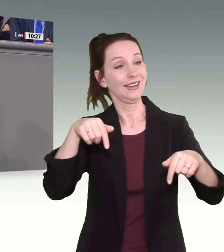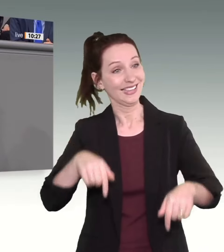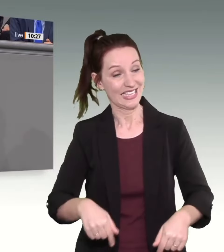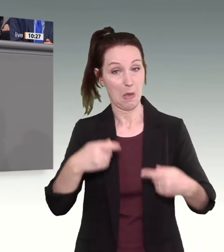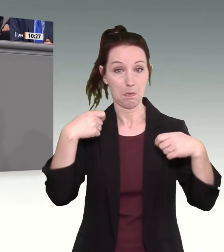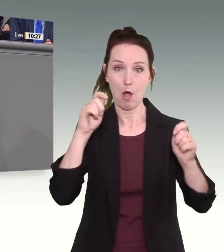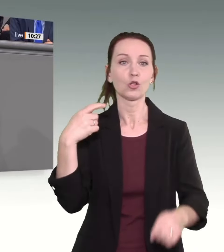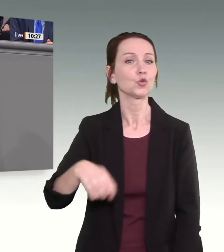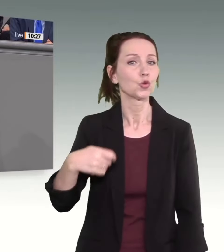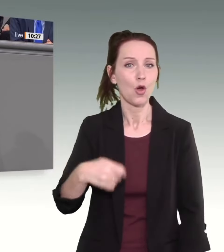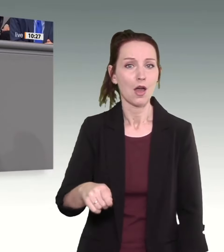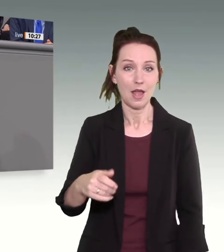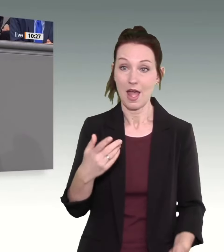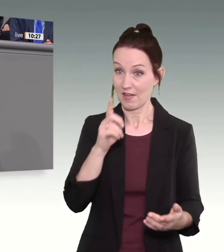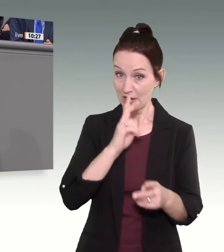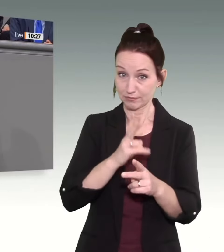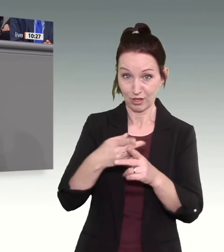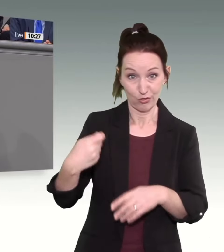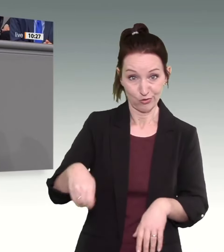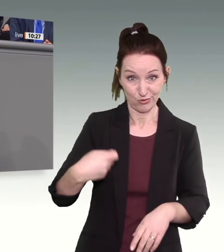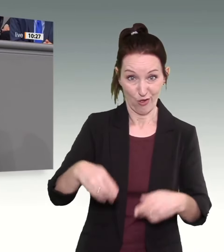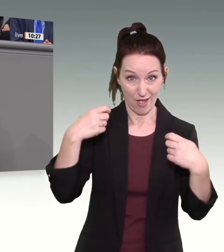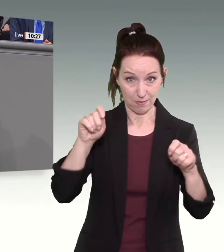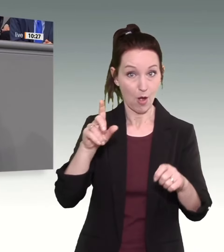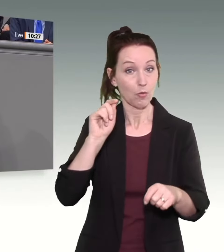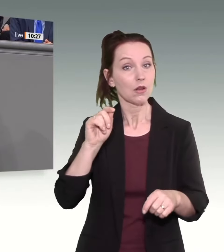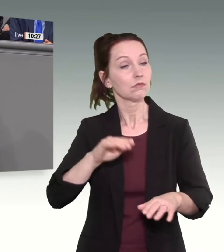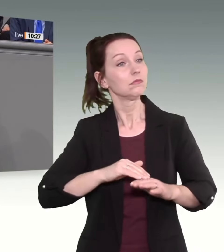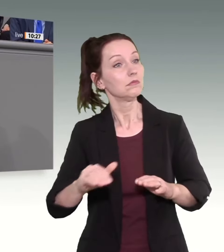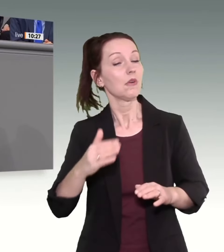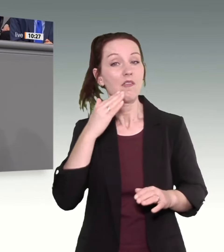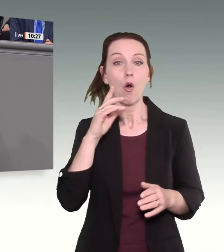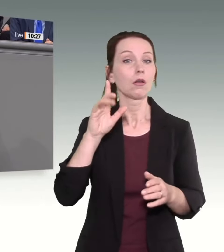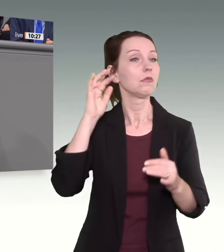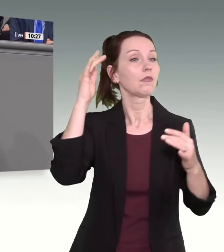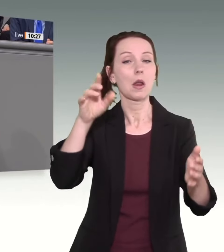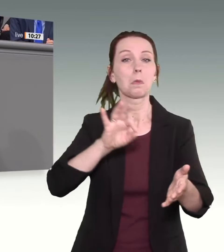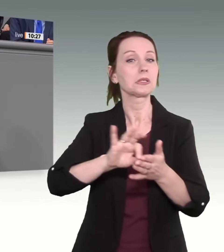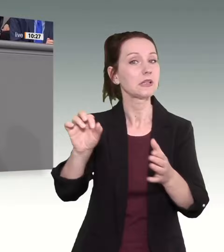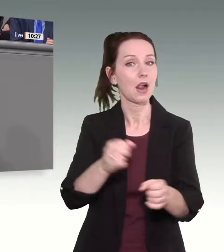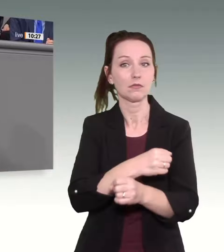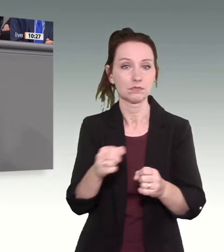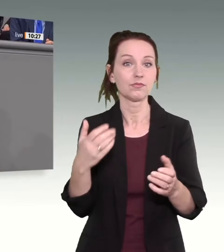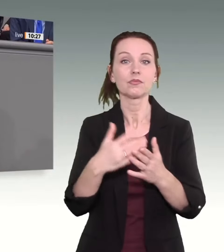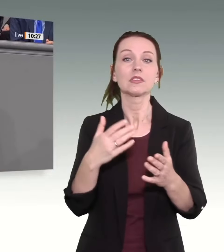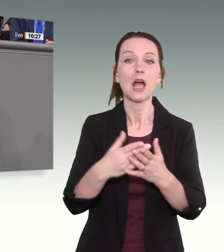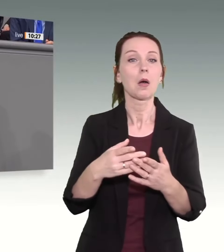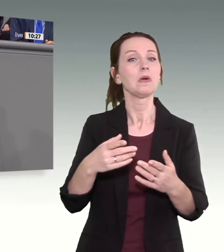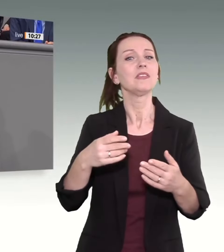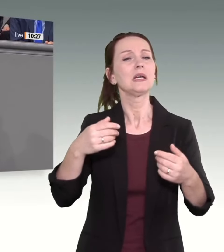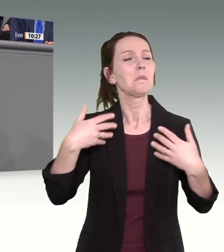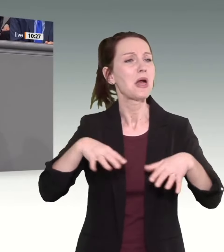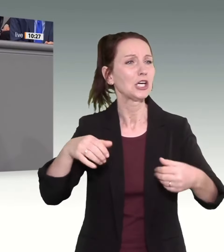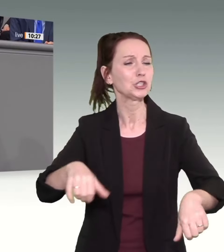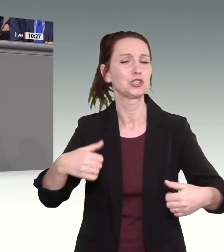die Spirale von immer strengeren und damit teuren Baustandards endlich durchbrechen. Aber was machen Sie?